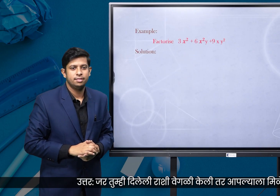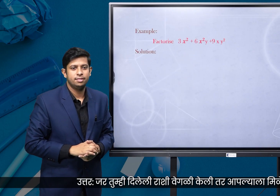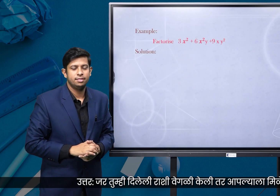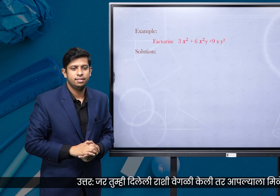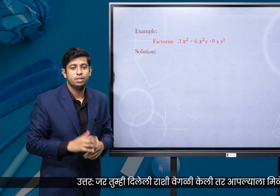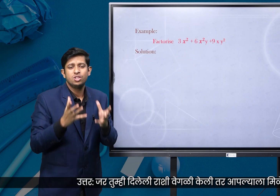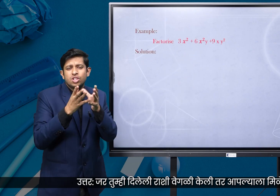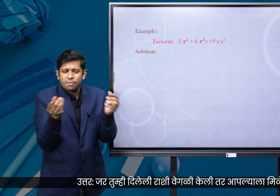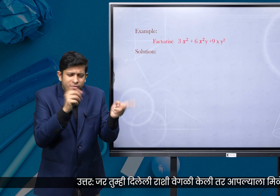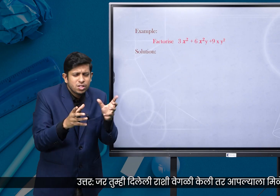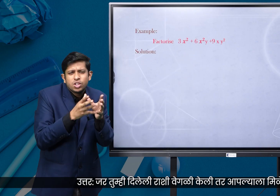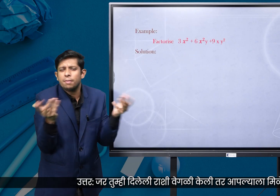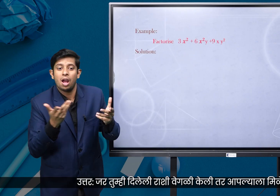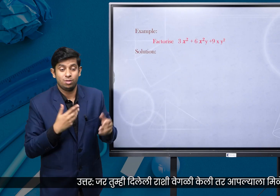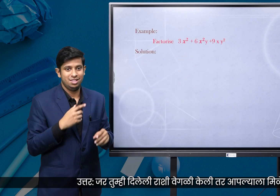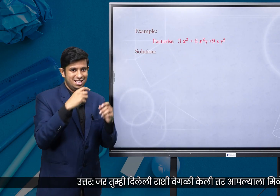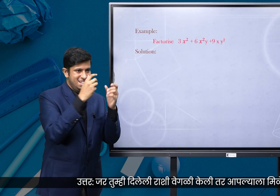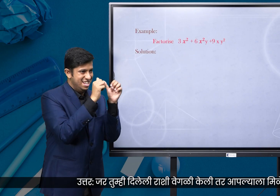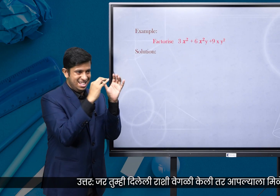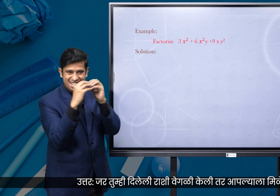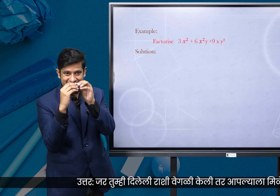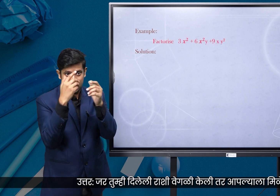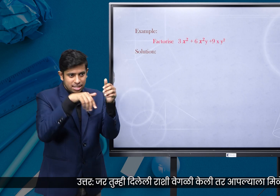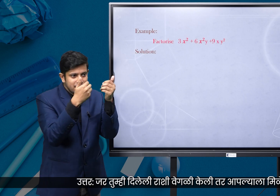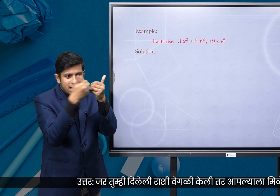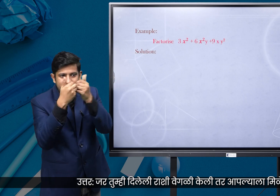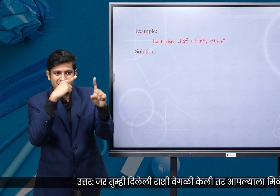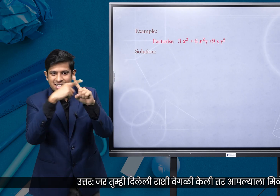उत्तर: जर तुम्ही दिलेली राशी वेगळी केली तर आपल्याला मिळेल